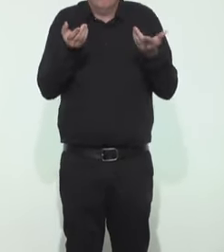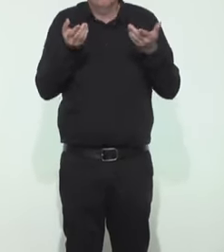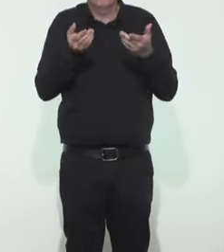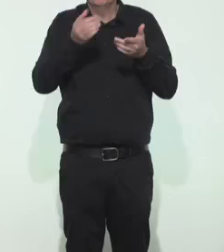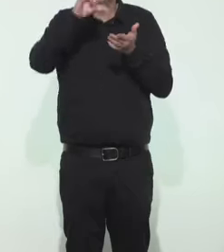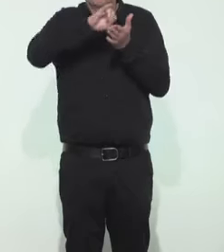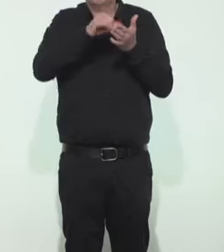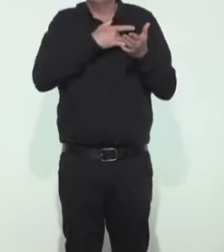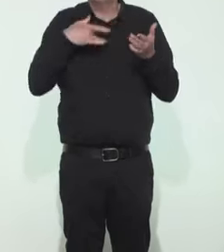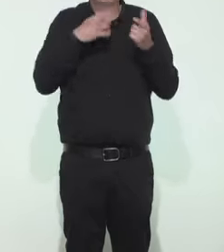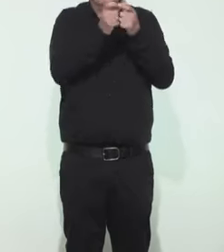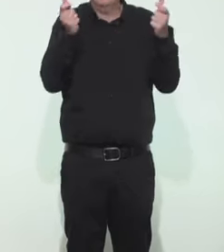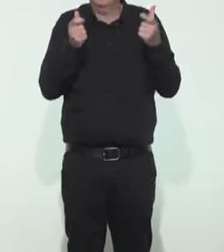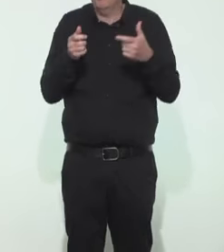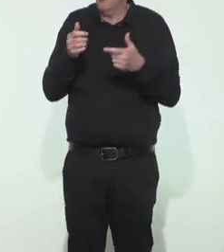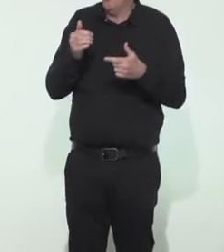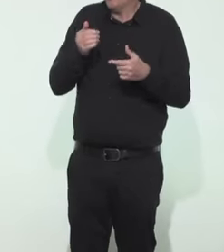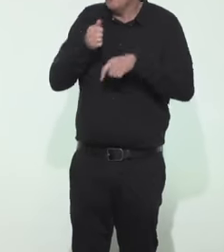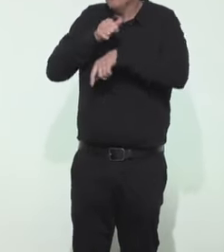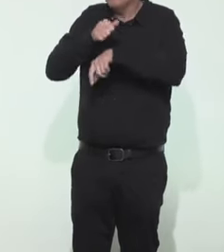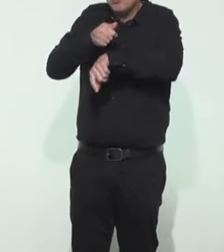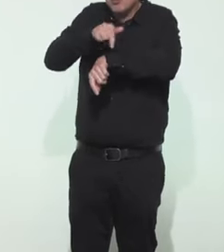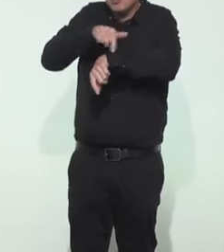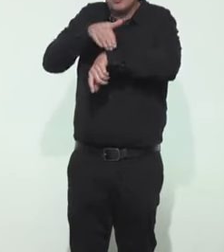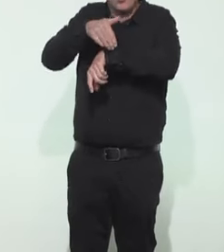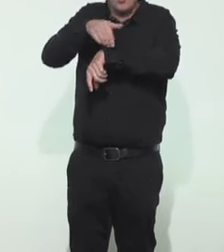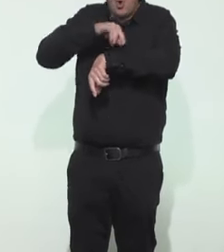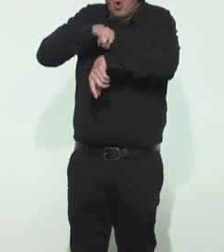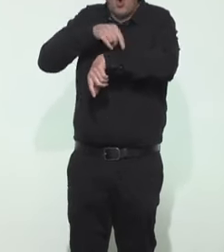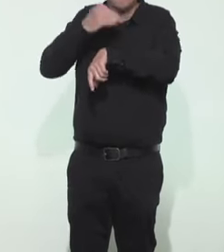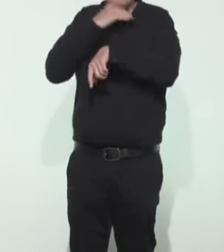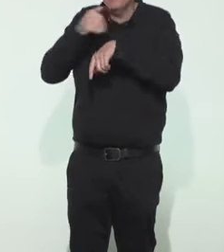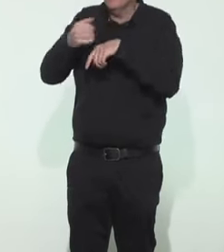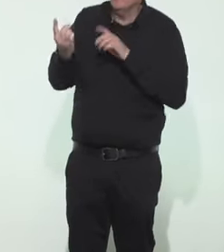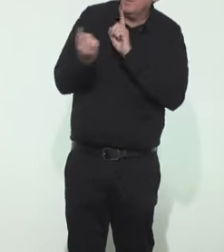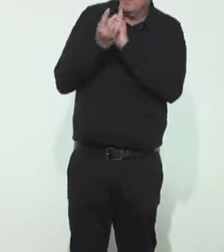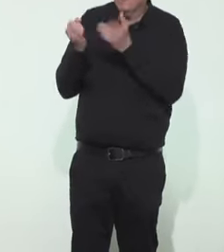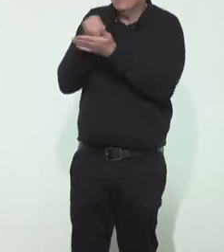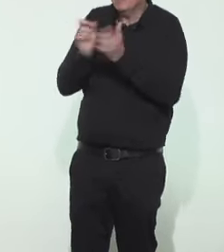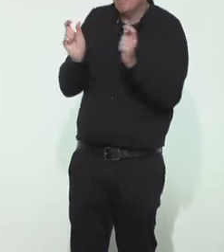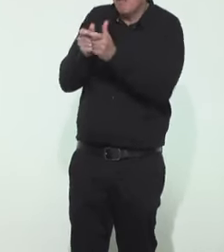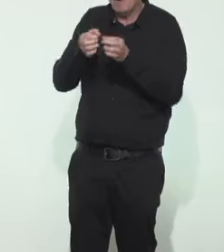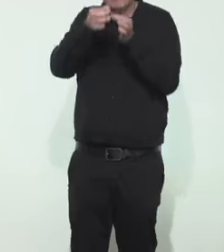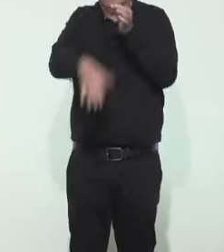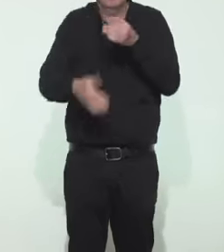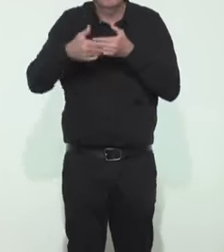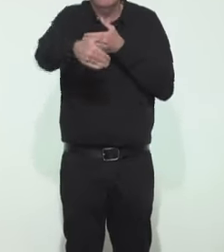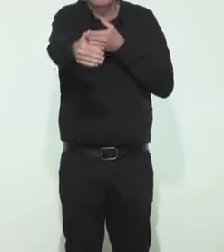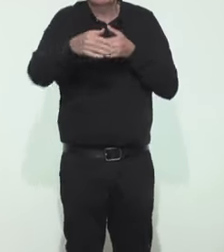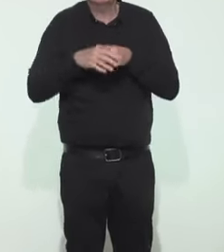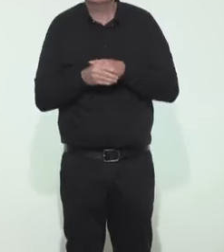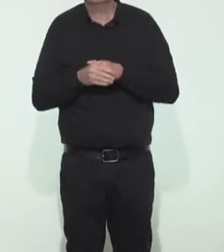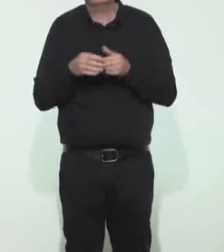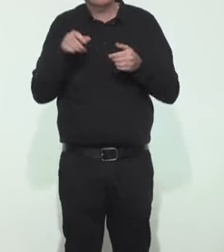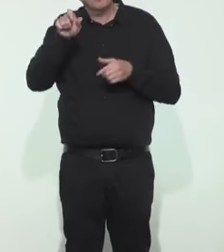pour avoir des résultats en quelques heures et donc c'est aussi des capacités de prise en charge médicale puisque certaines équipes